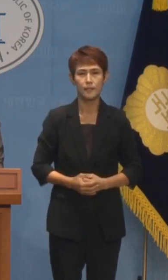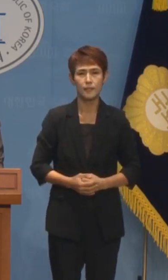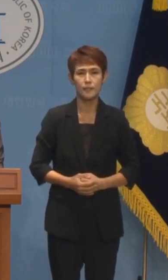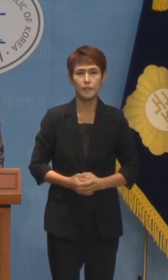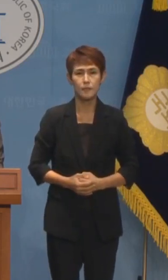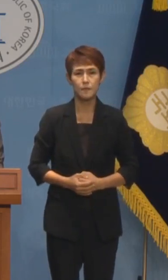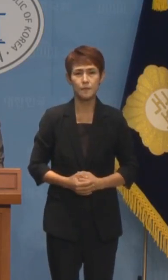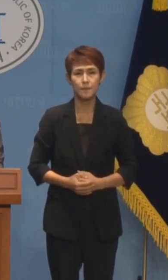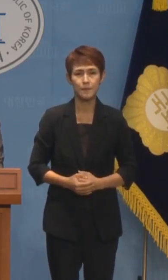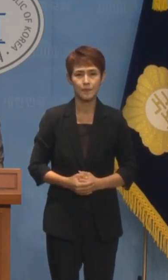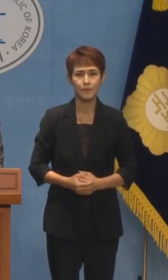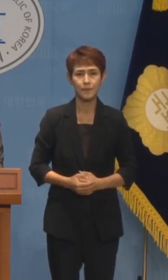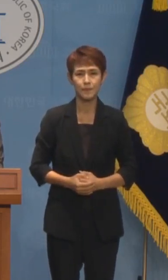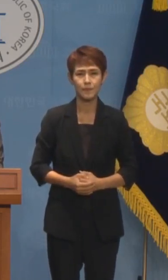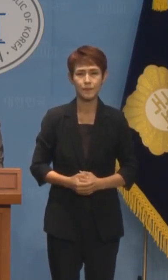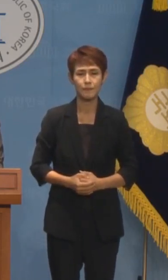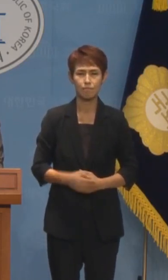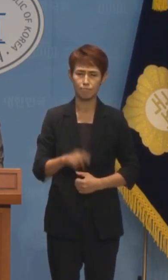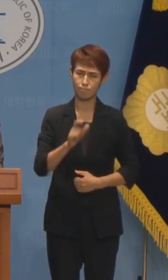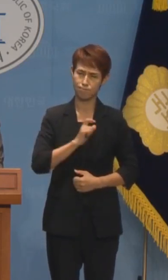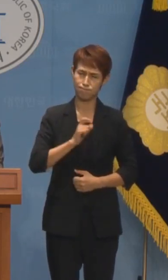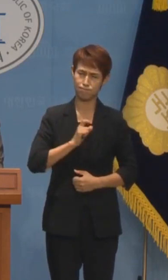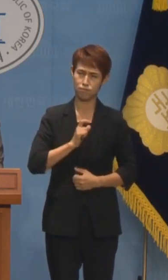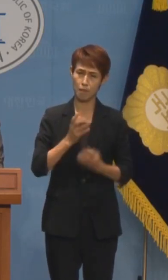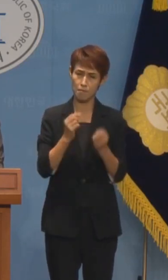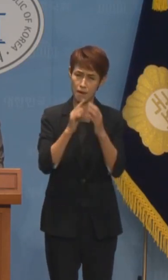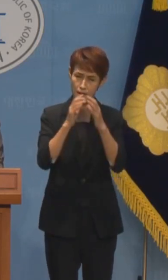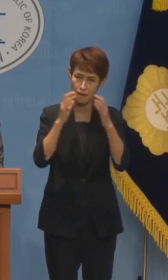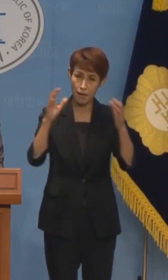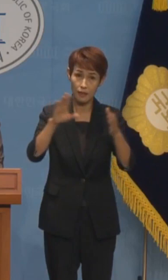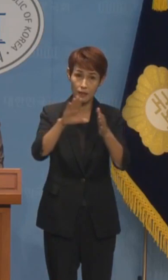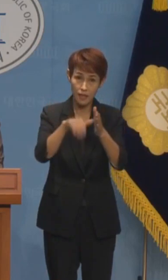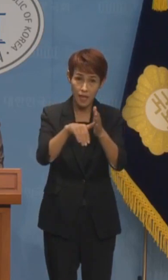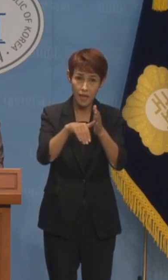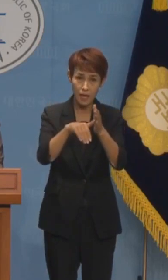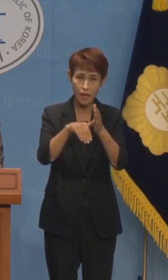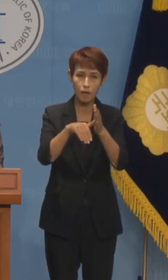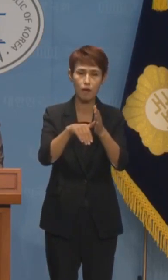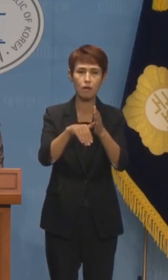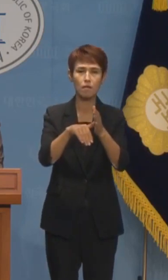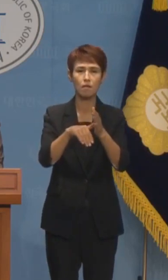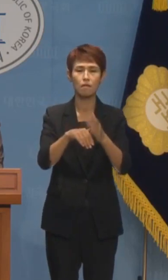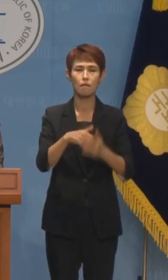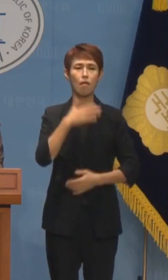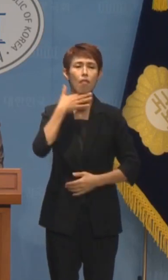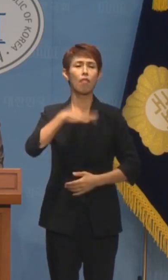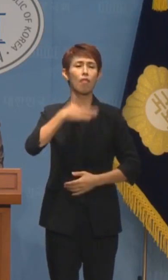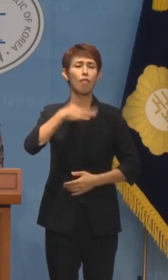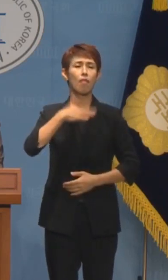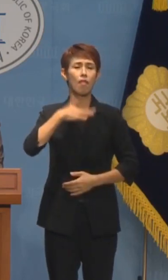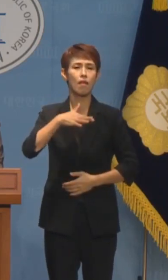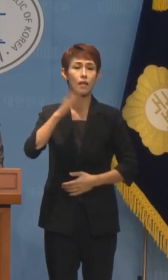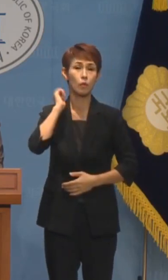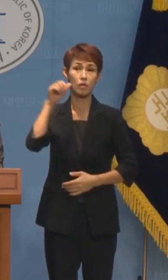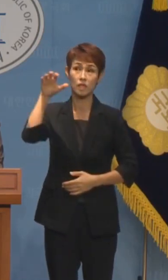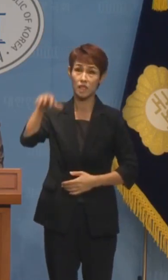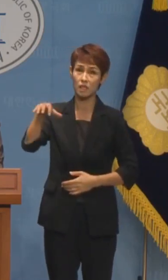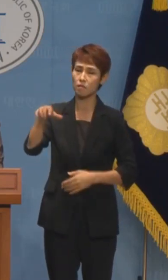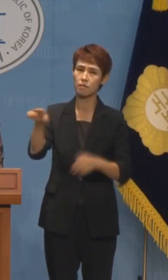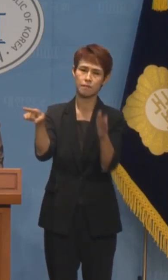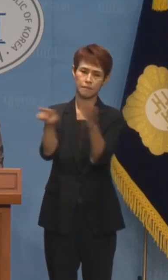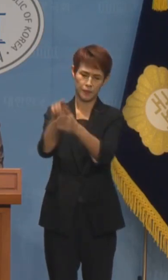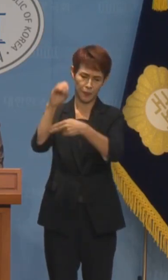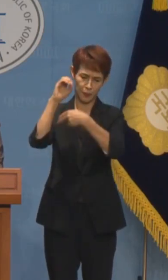작정입니까 각종 의혹이 터져 나올 때마다 조건 반사 부인만 하는 대통령 시를 더는 신뢰할